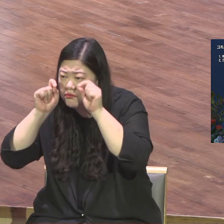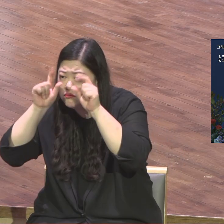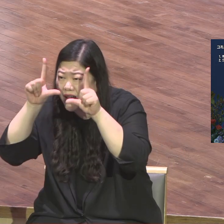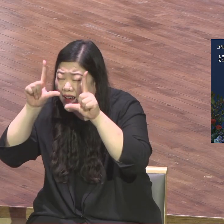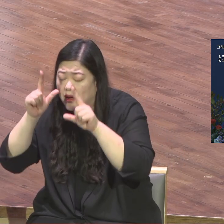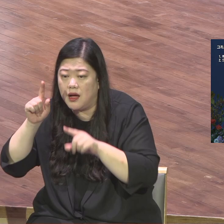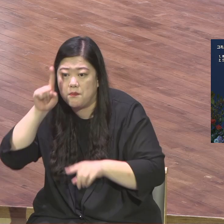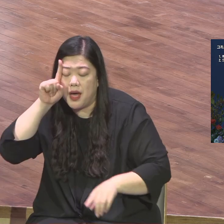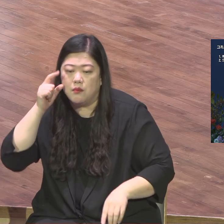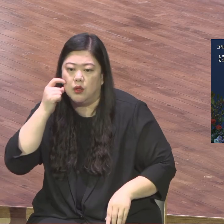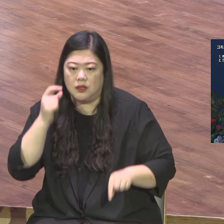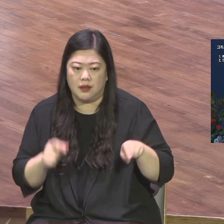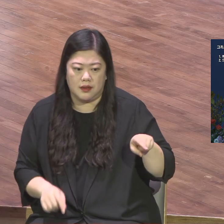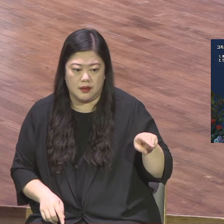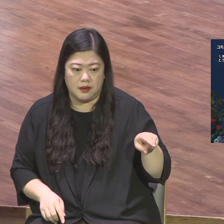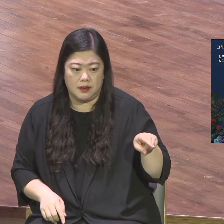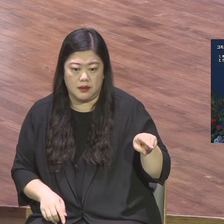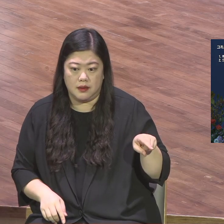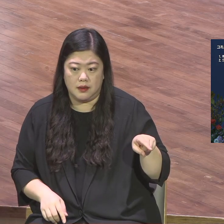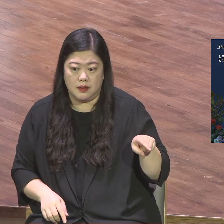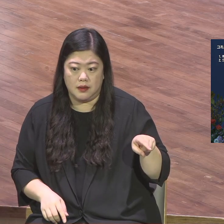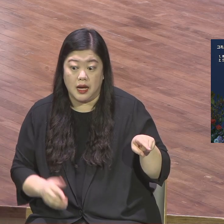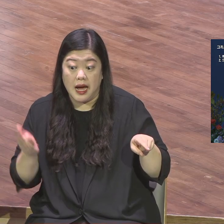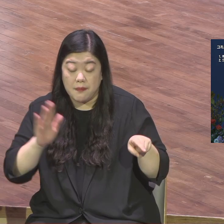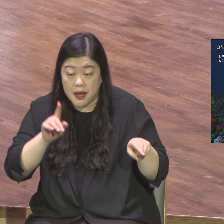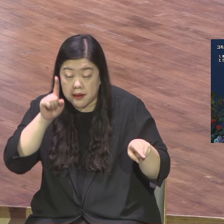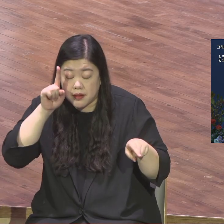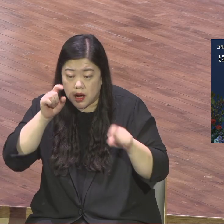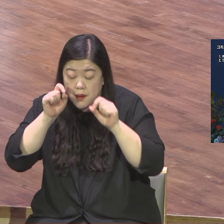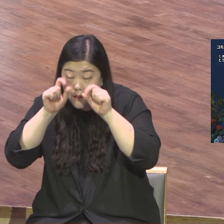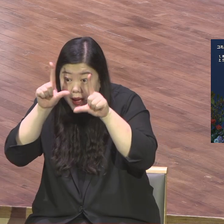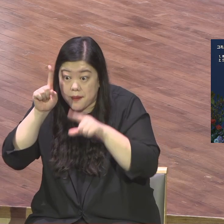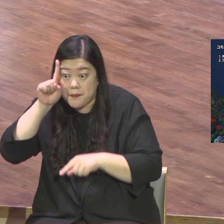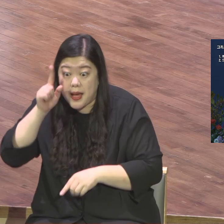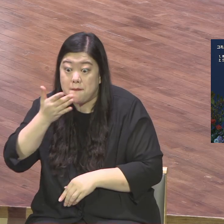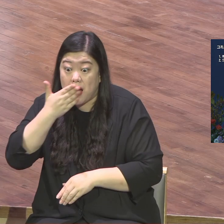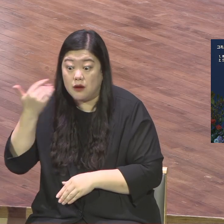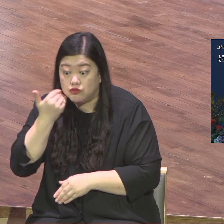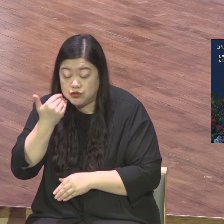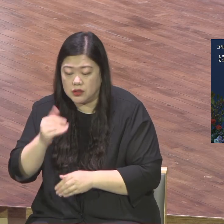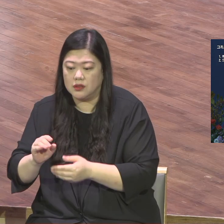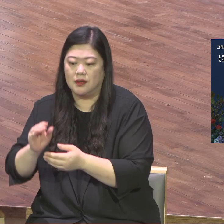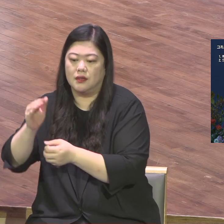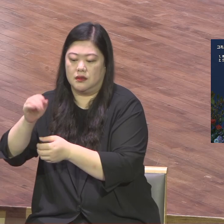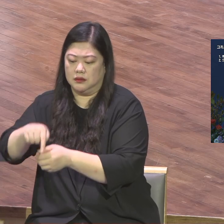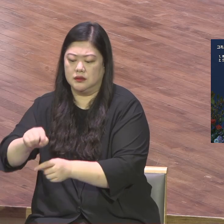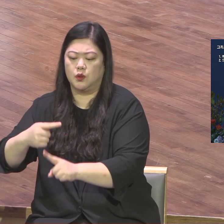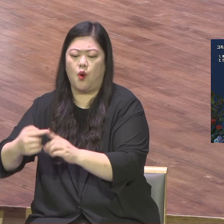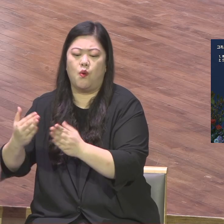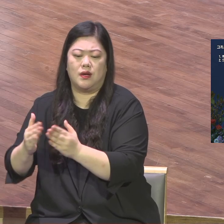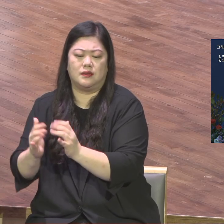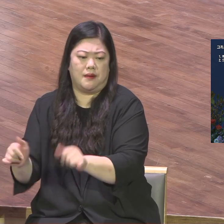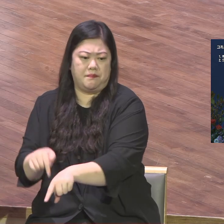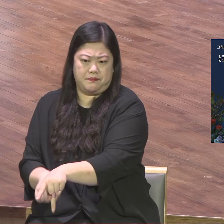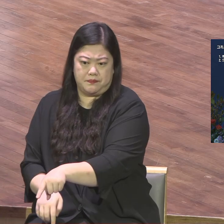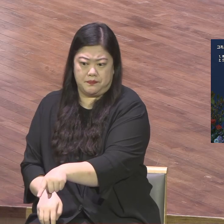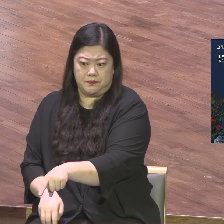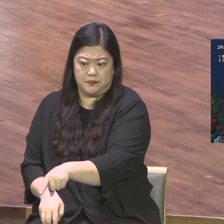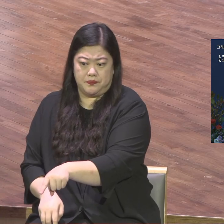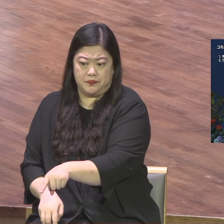겁니다. 교회를 통해서. 하나님이 어떻게 구원의 서정을 이루어가는가, 하나님이 교회를 세워놓고